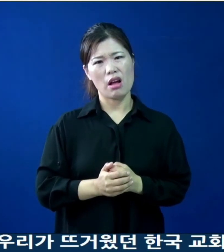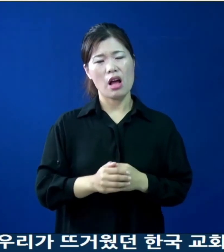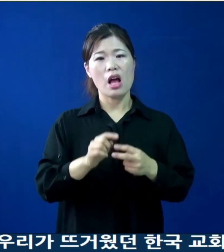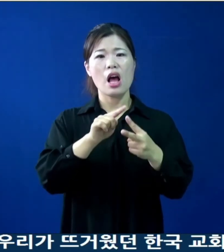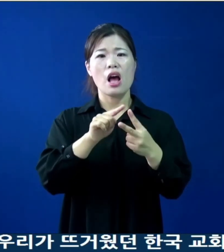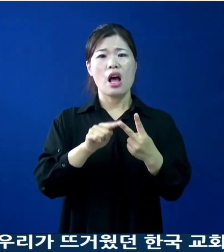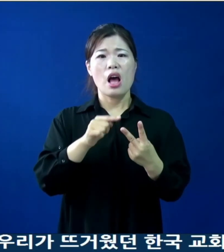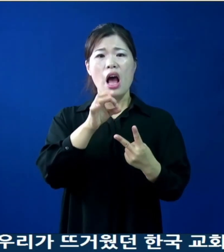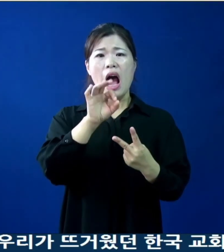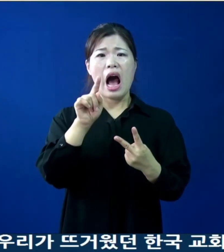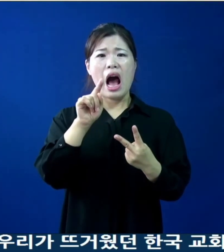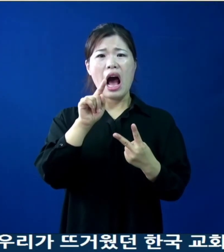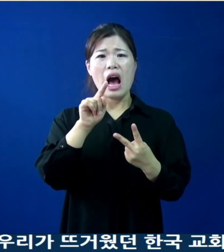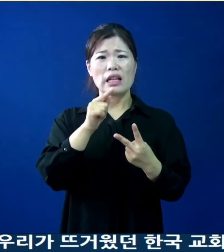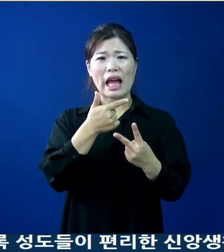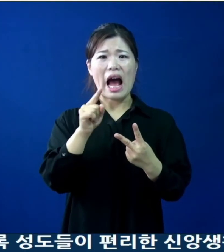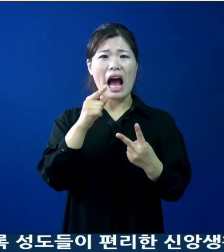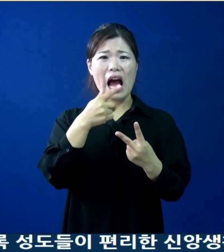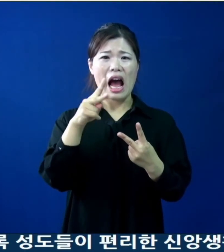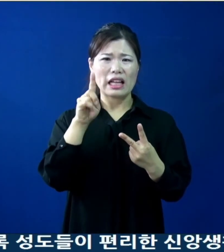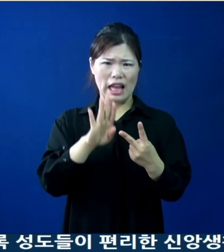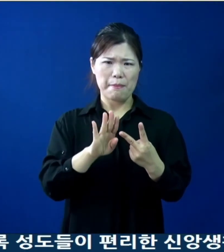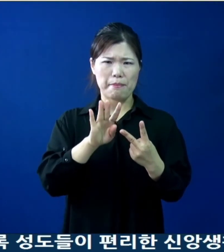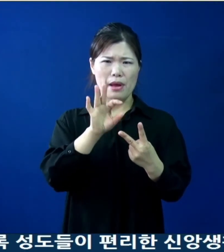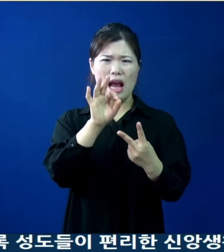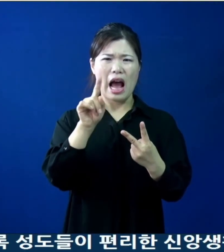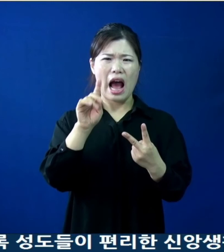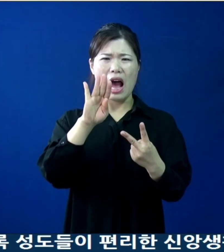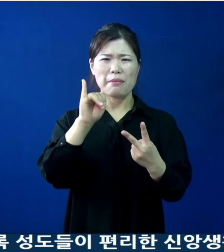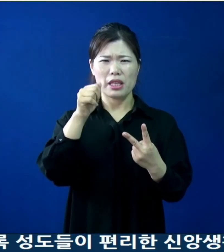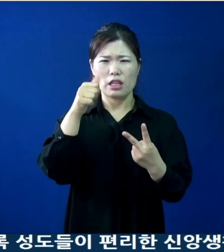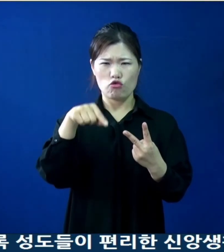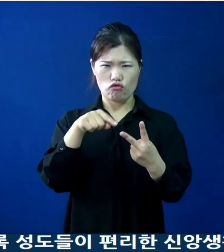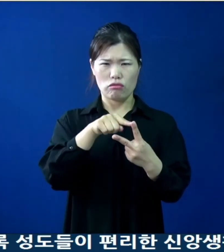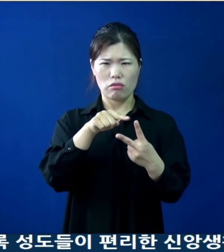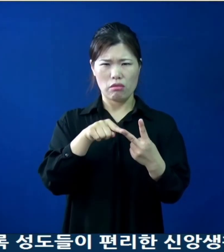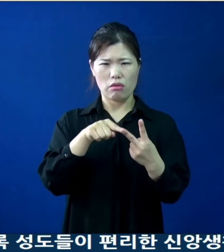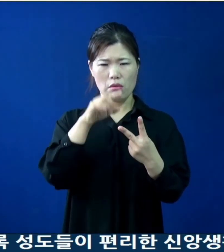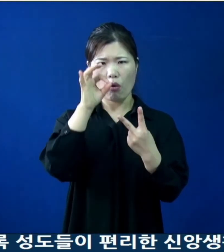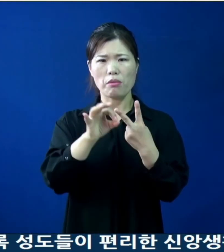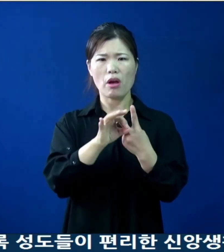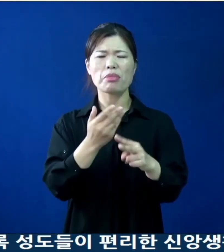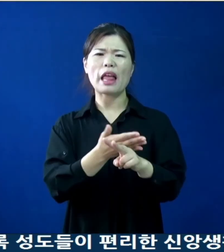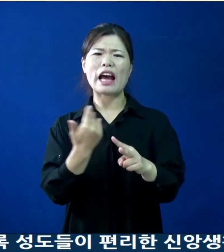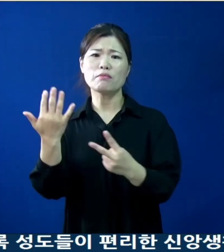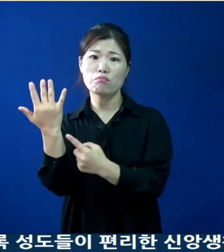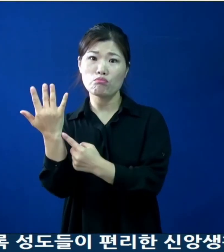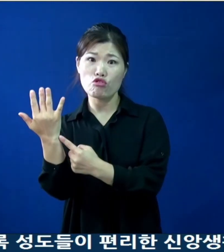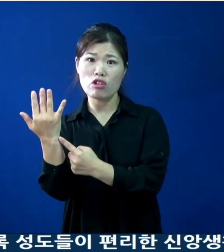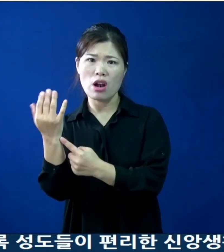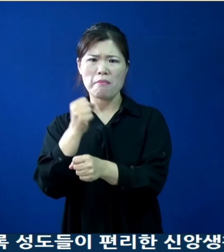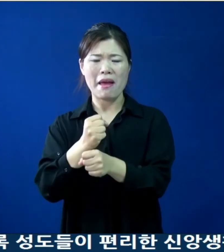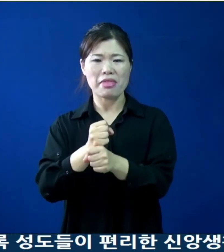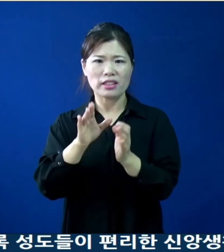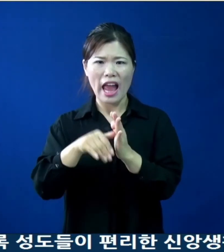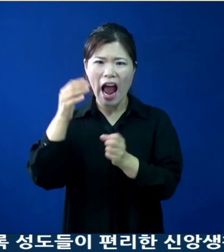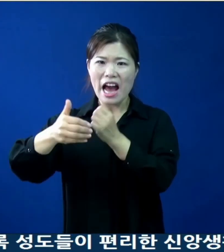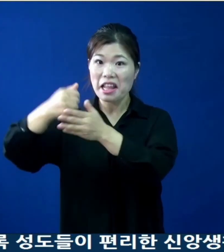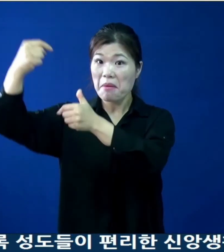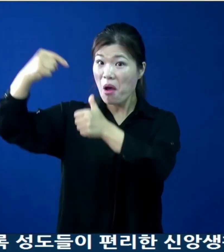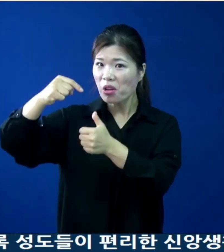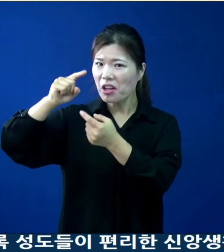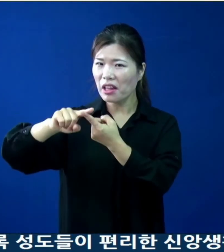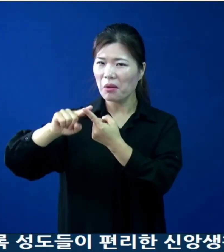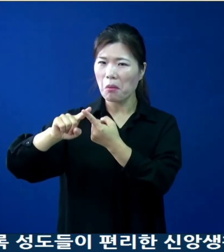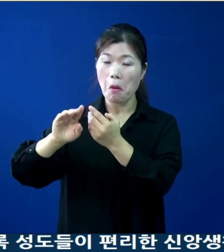나비후가 다른 불을 만들 때 어쩌면 그 마음은 하나님이 만들라고 했던 그 방식으로 불을